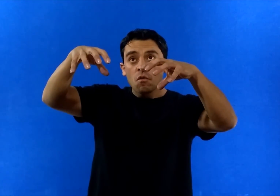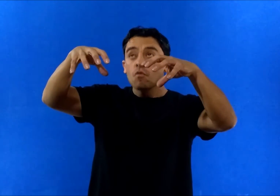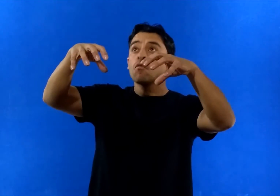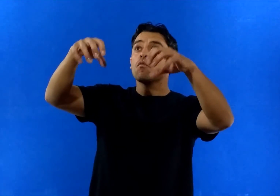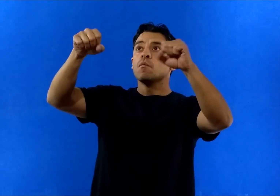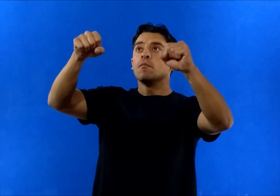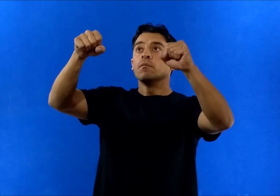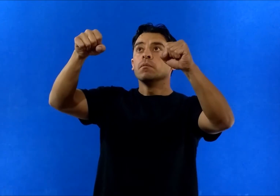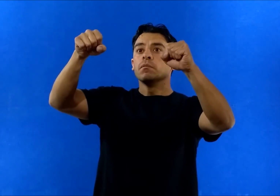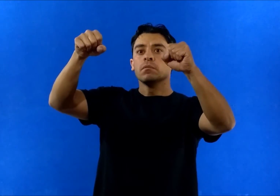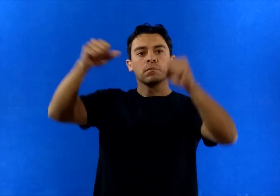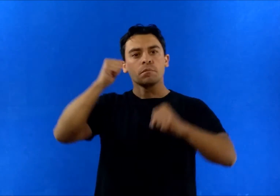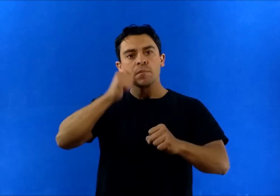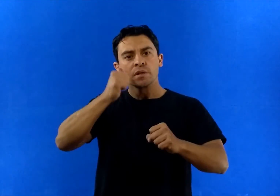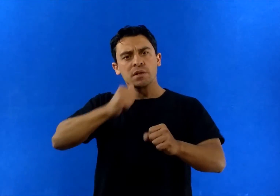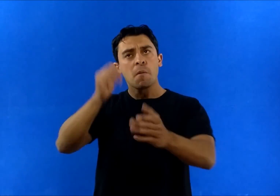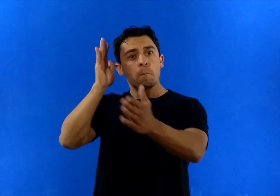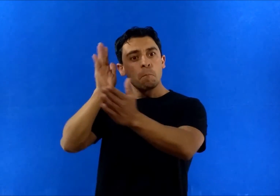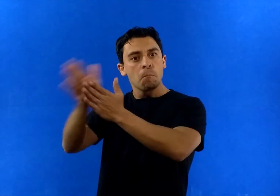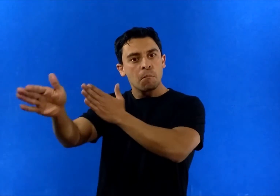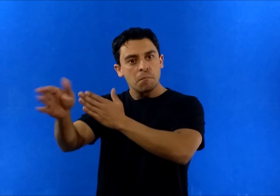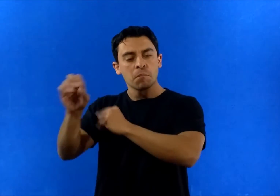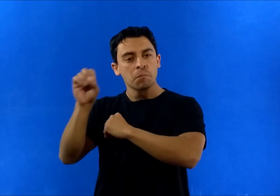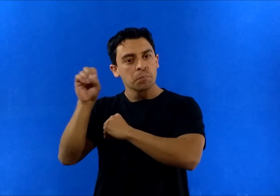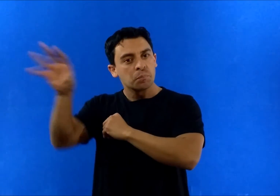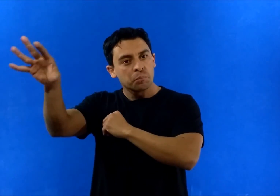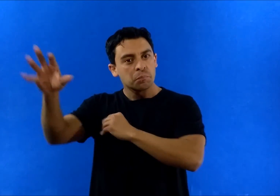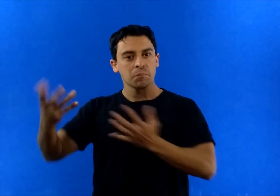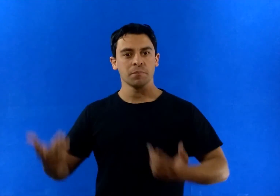Choveu, parou, menina saiu.